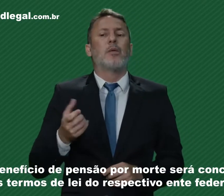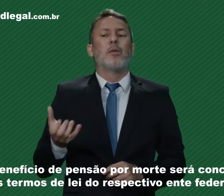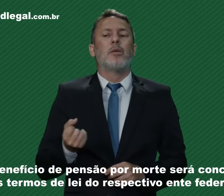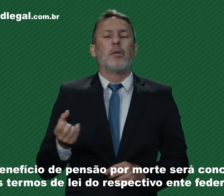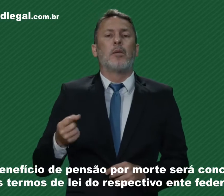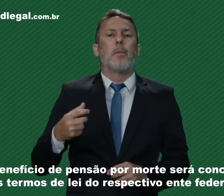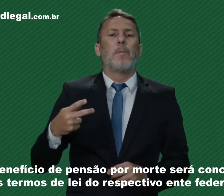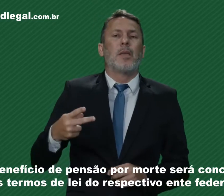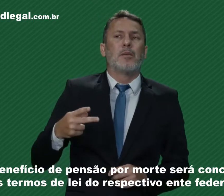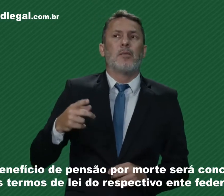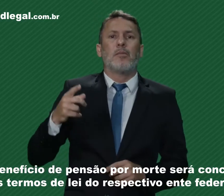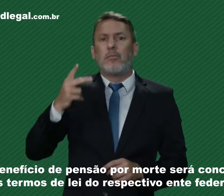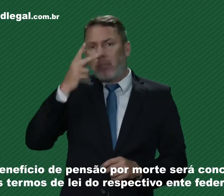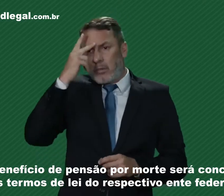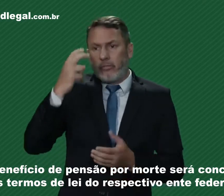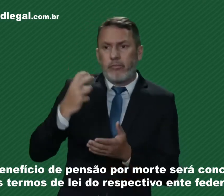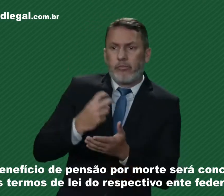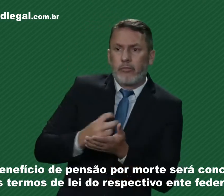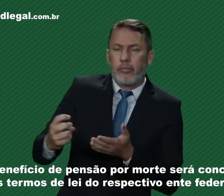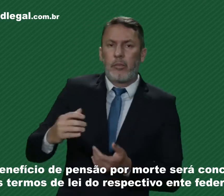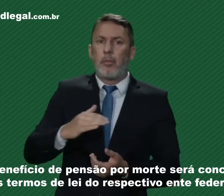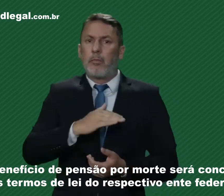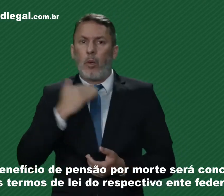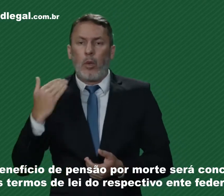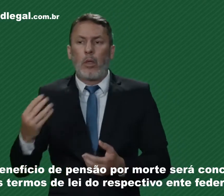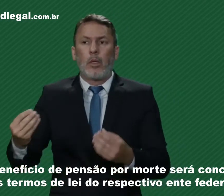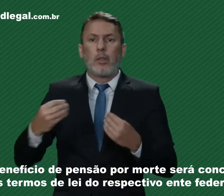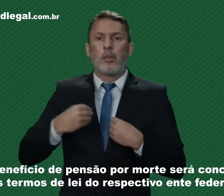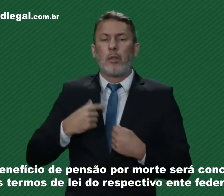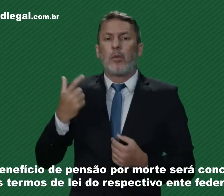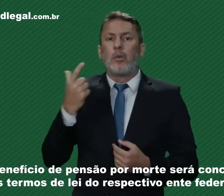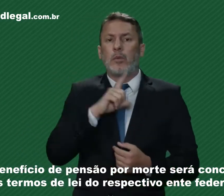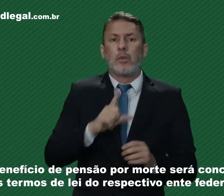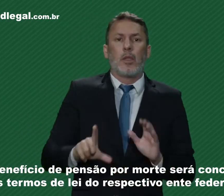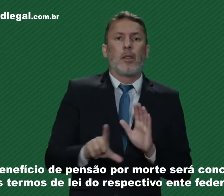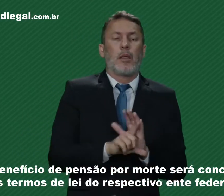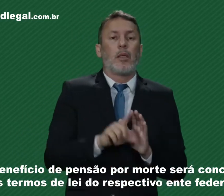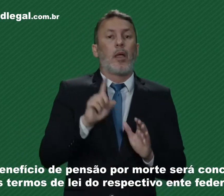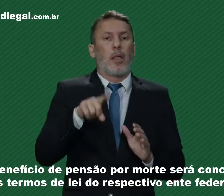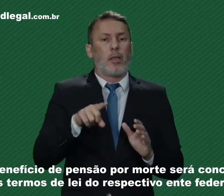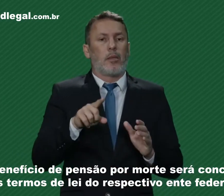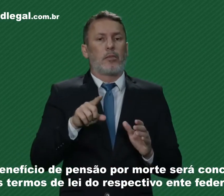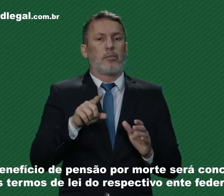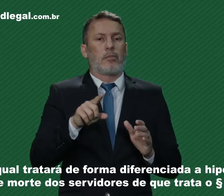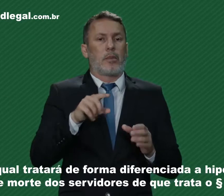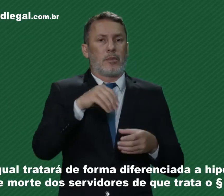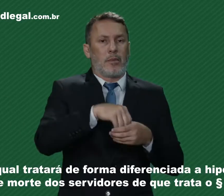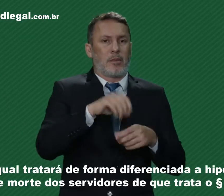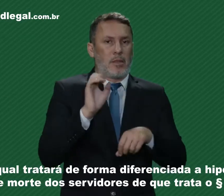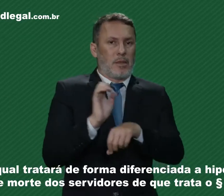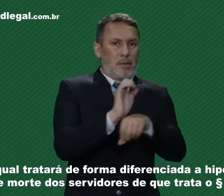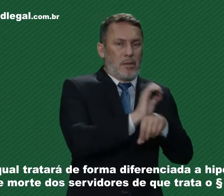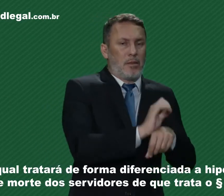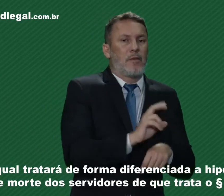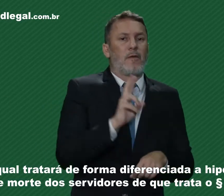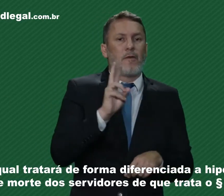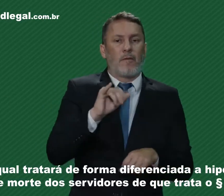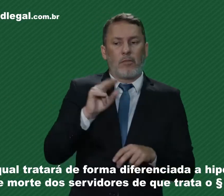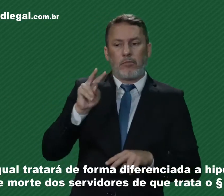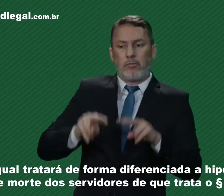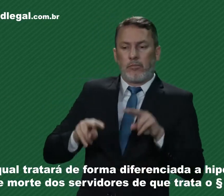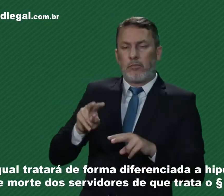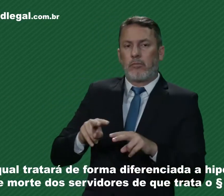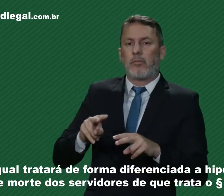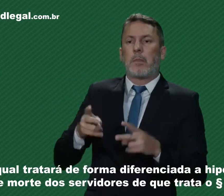benefício de pensão por morte será concedido nos termos de lei do respectivo ente federativo, a qual tratará de